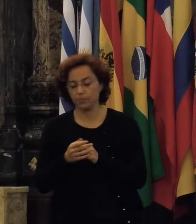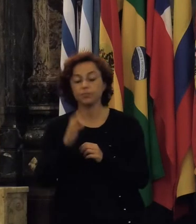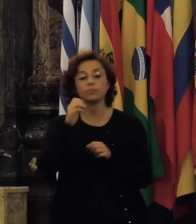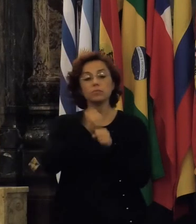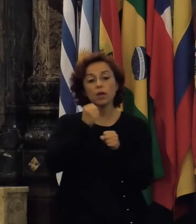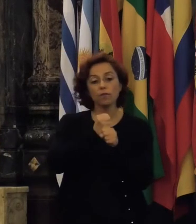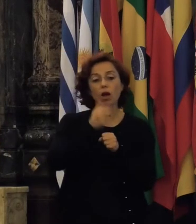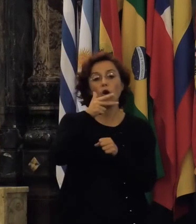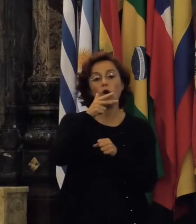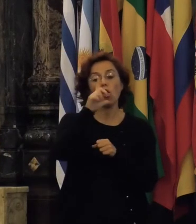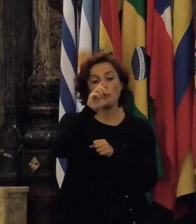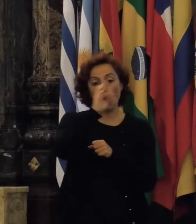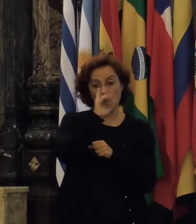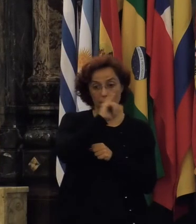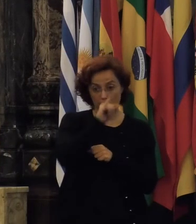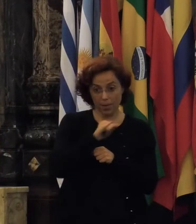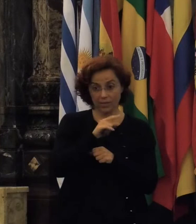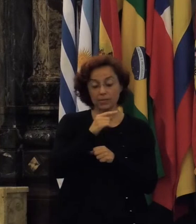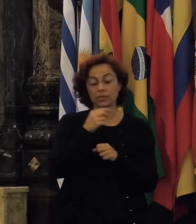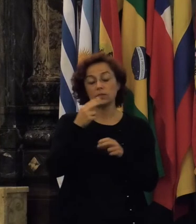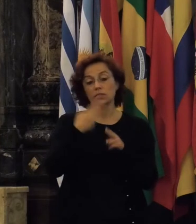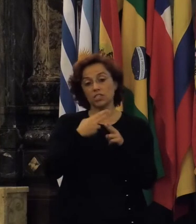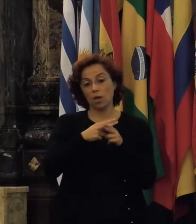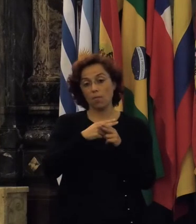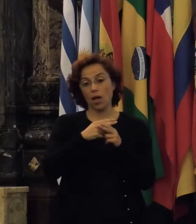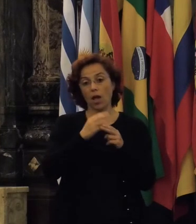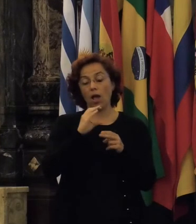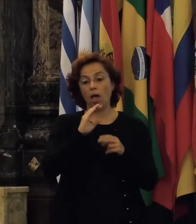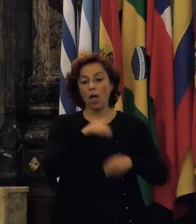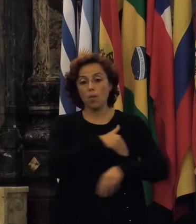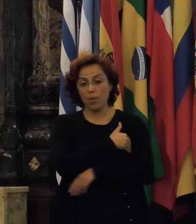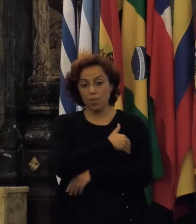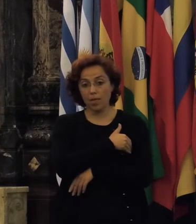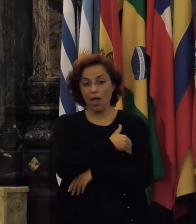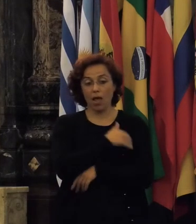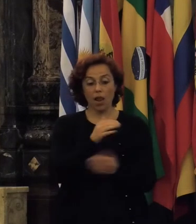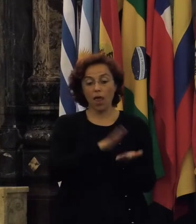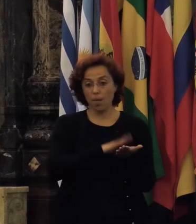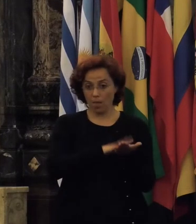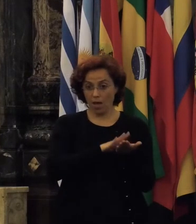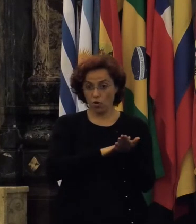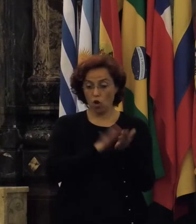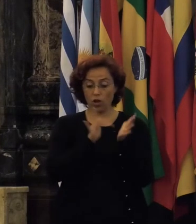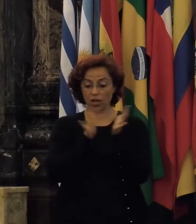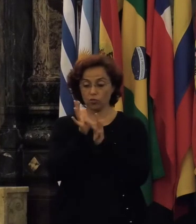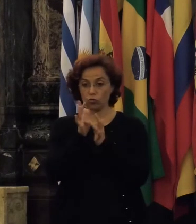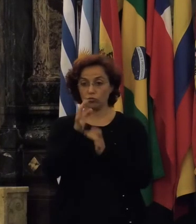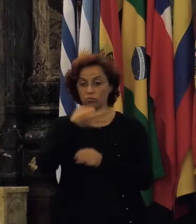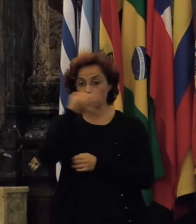López muy interesante que se llama Con la Biblia en la mano y Jesús en la boca, en el cual se pregunta por